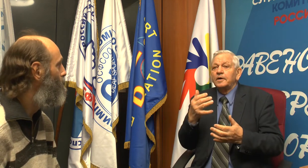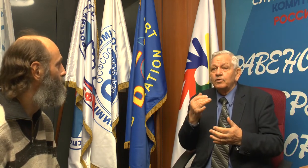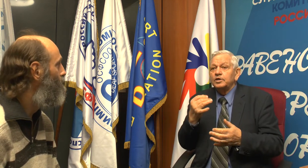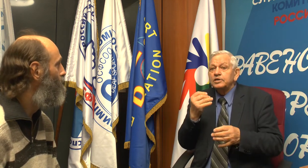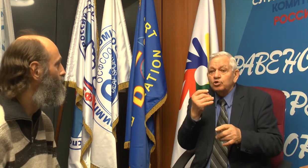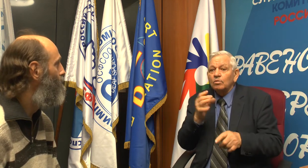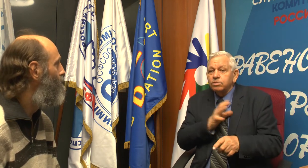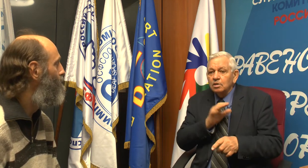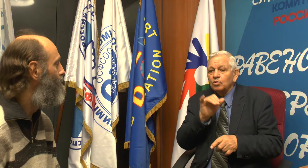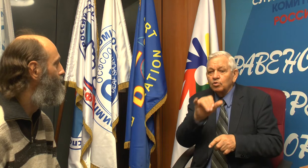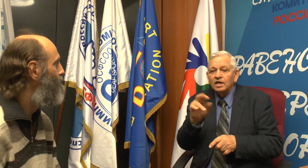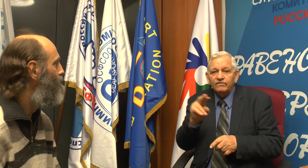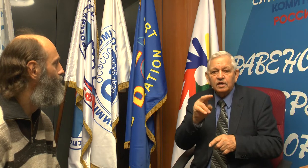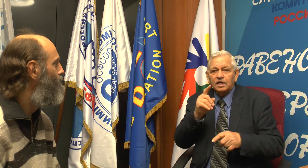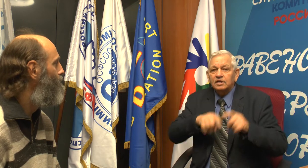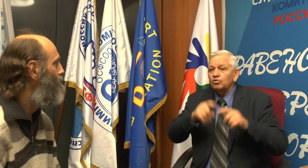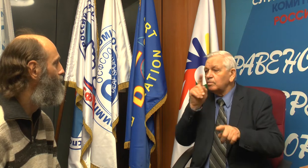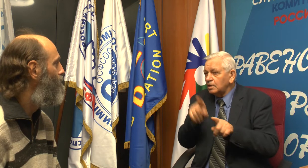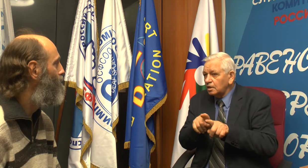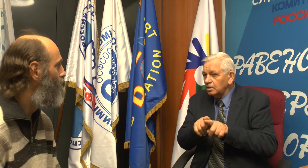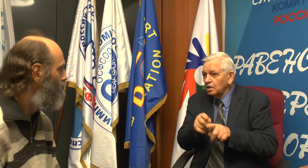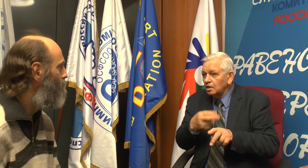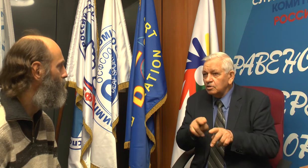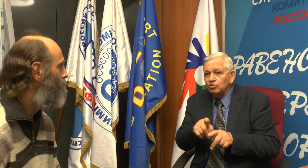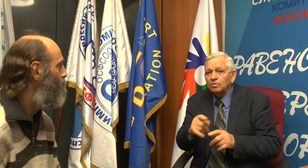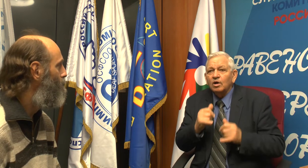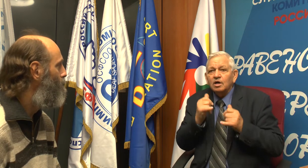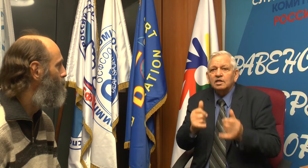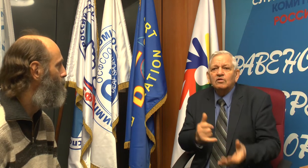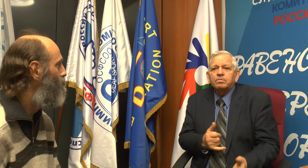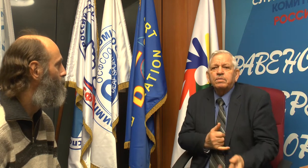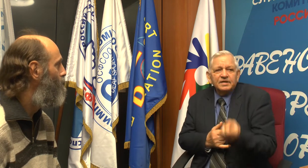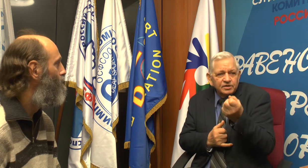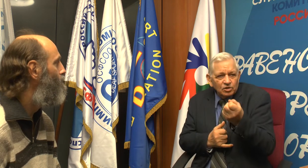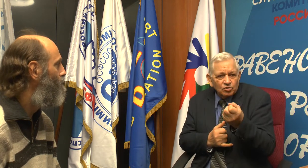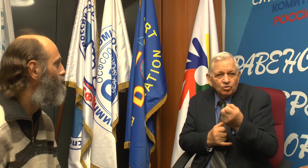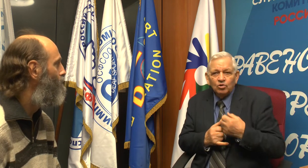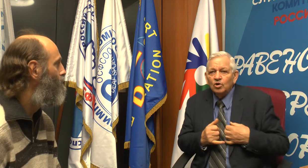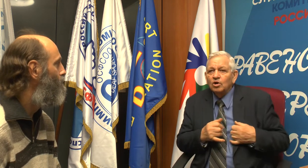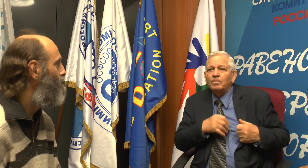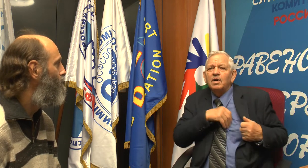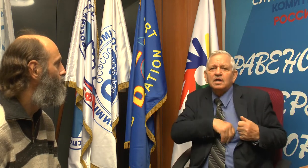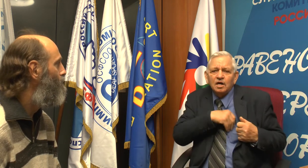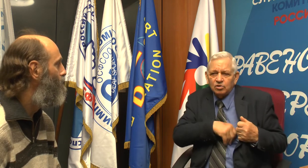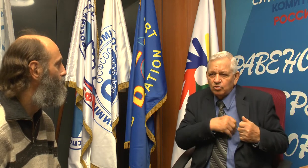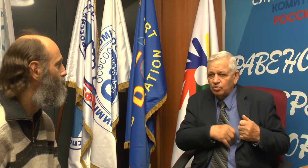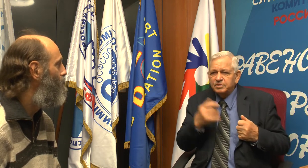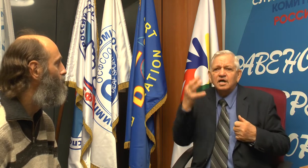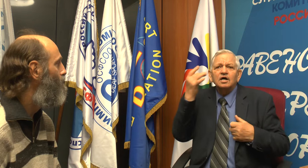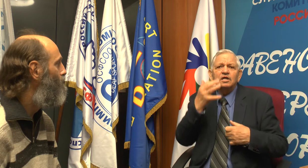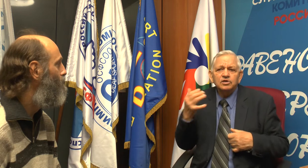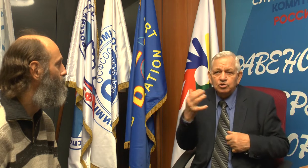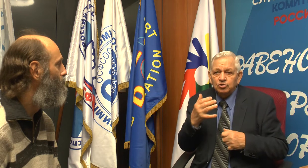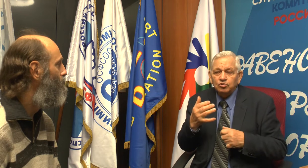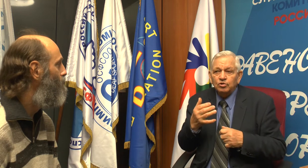вот еще был у Алифера родной брат, который ему оказывал поддержку моральную, психологическую.